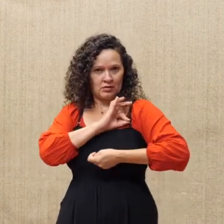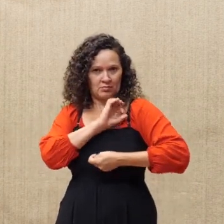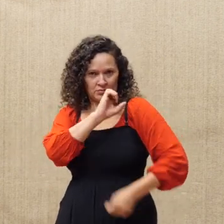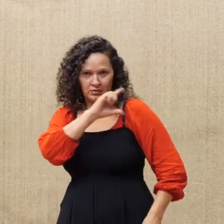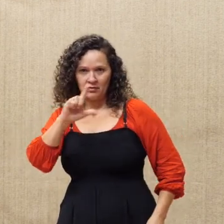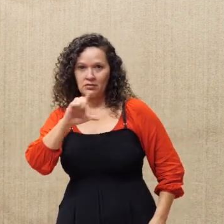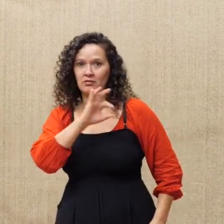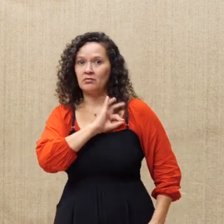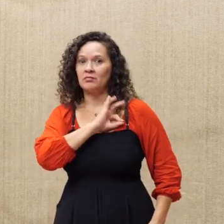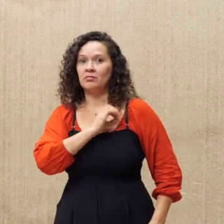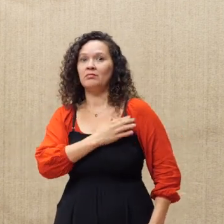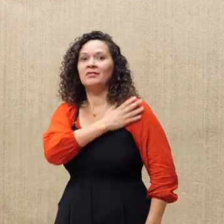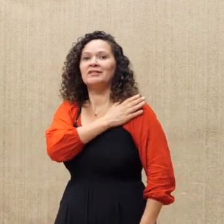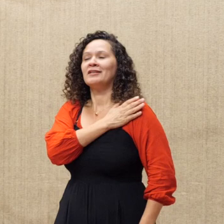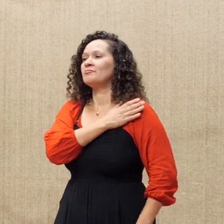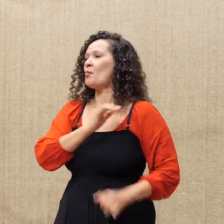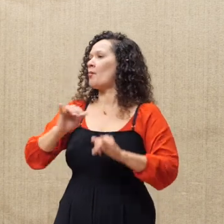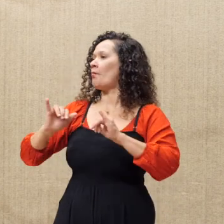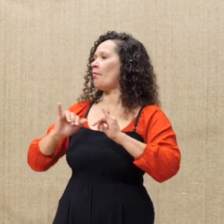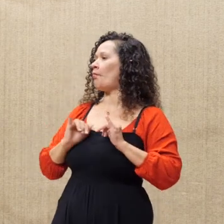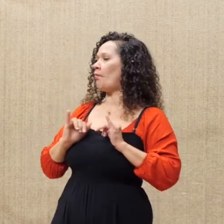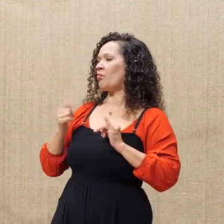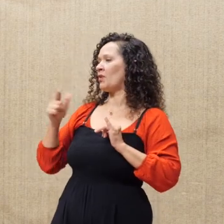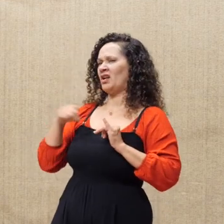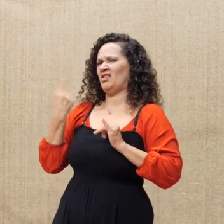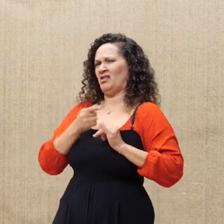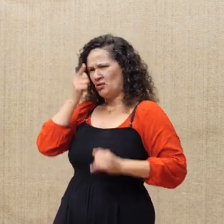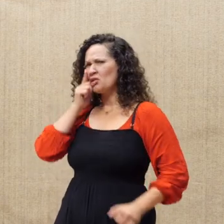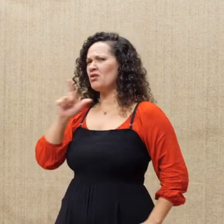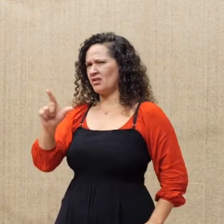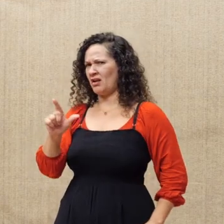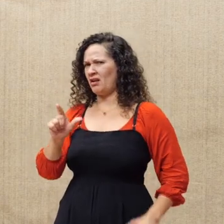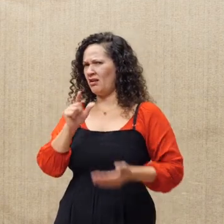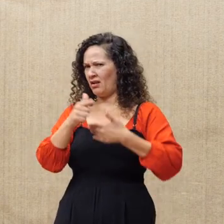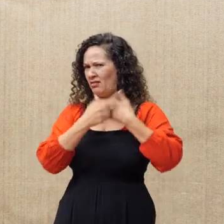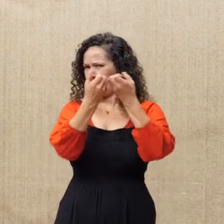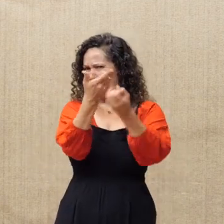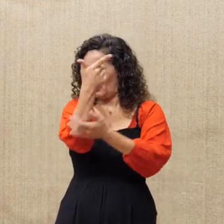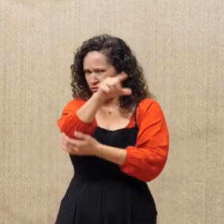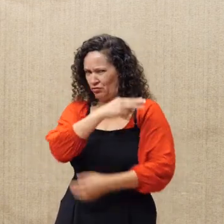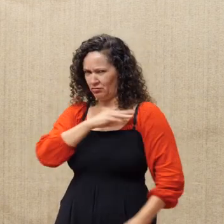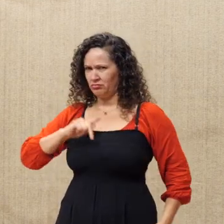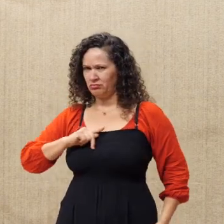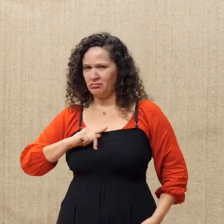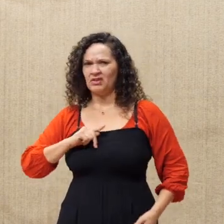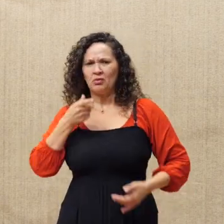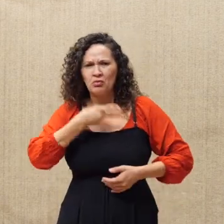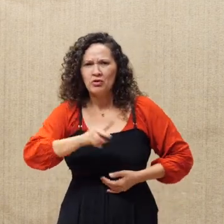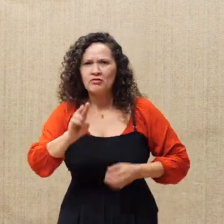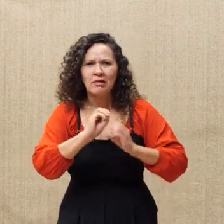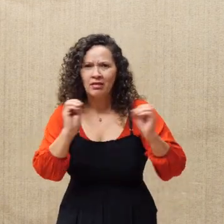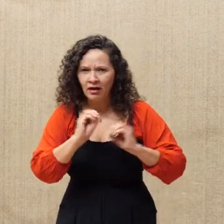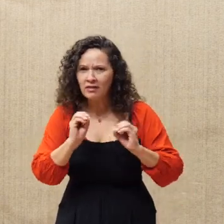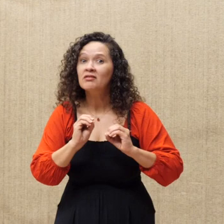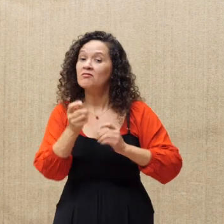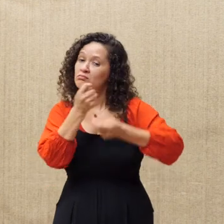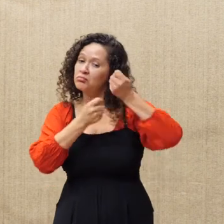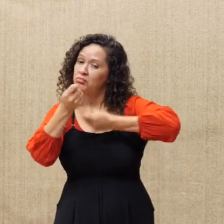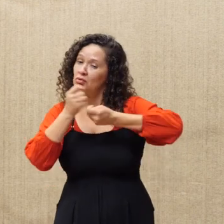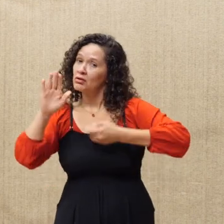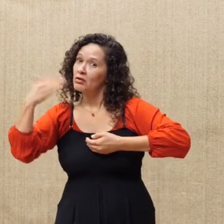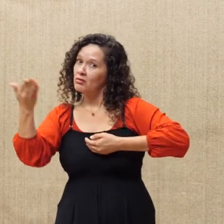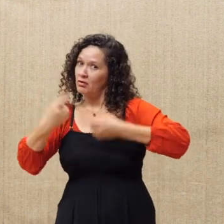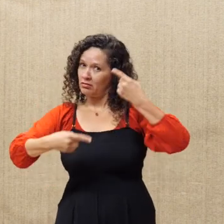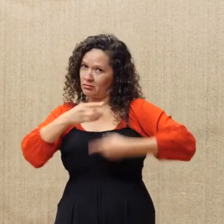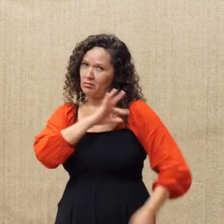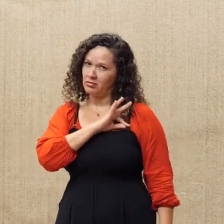Militar, não o fazem. E será que a gente vai dar essa nova tarefa para o Ministério Público, que já não faz, fazer também esse controle externo